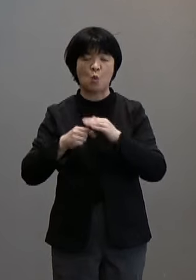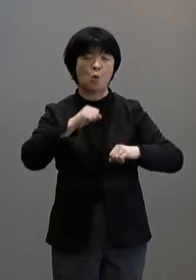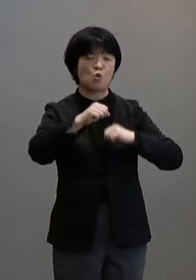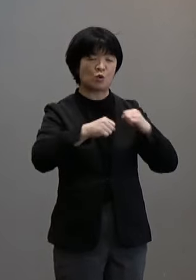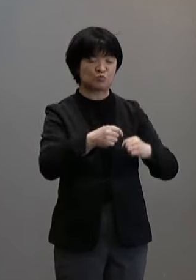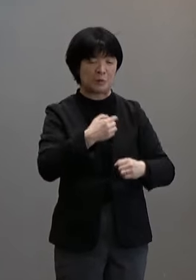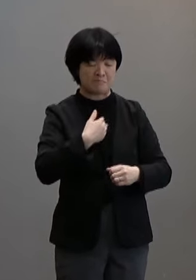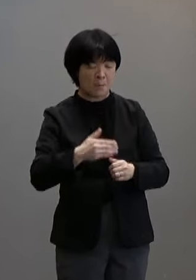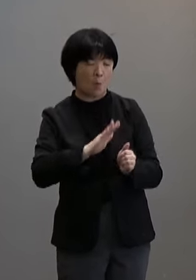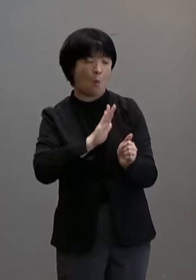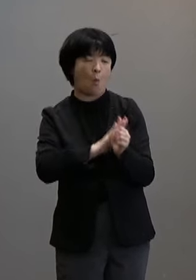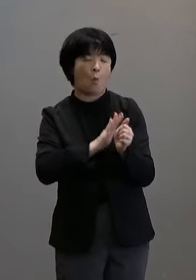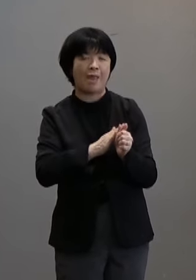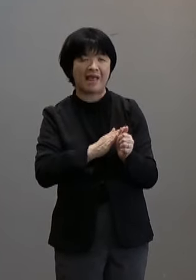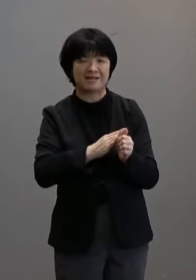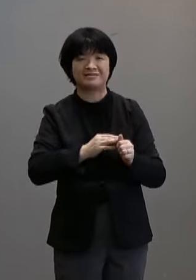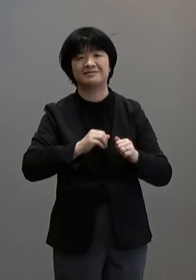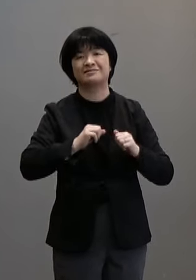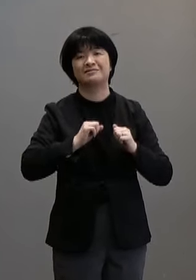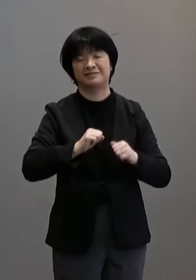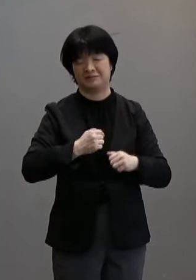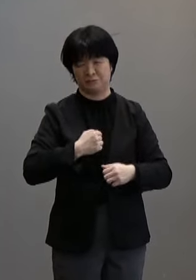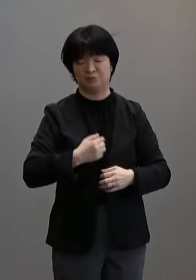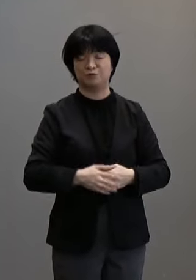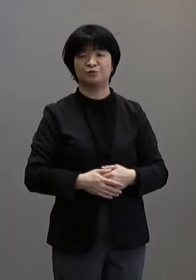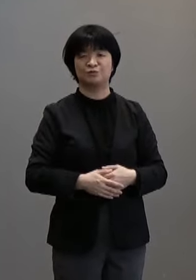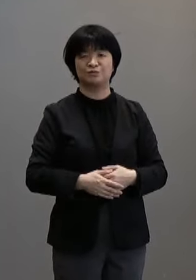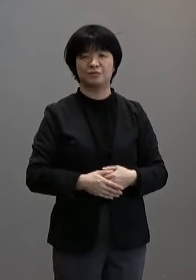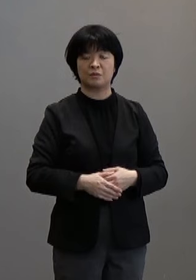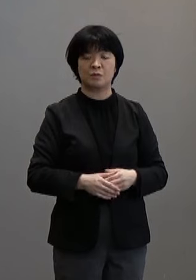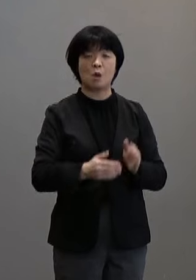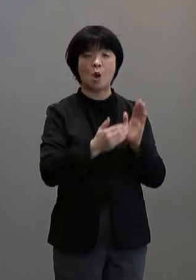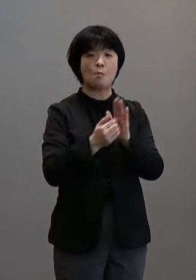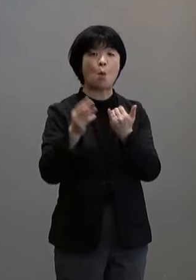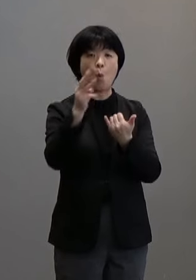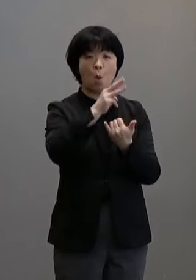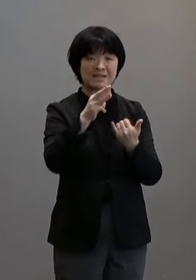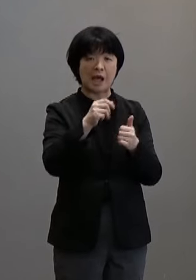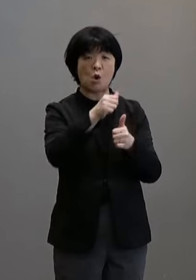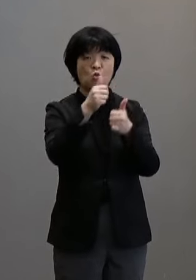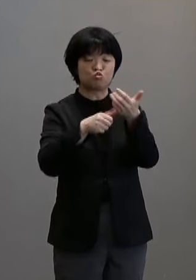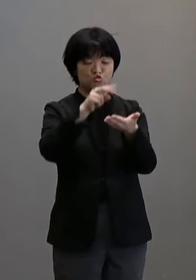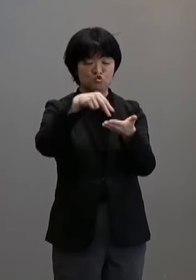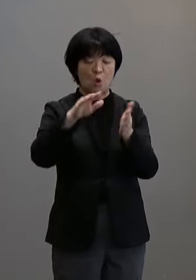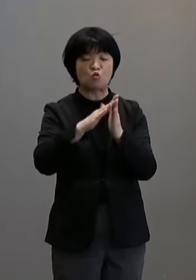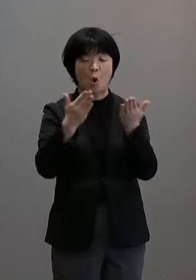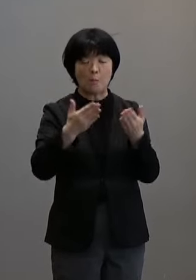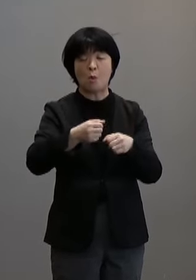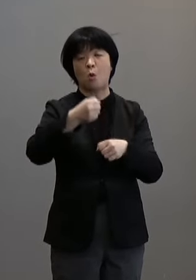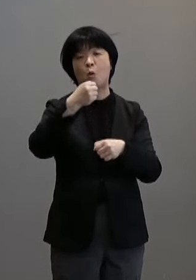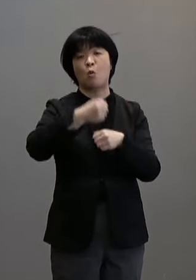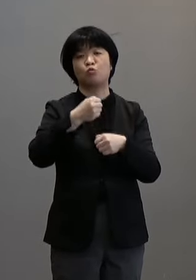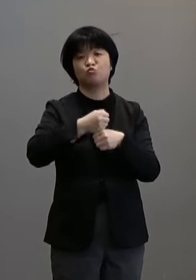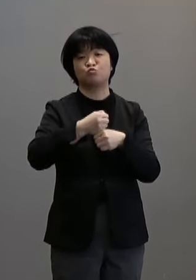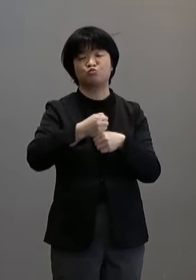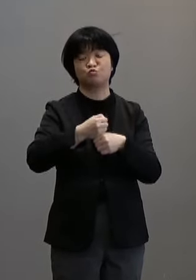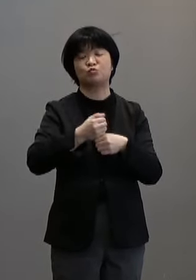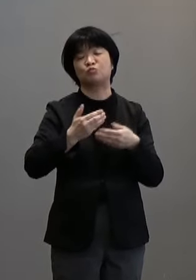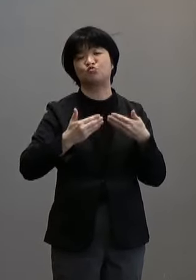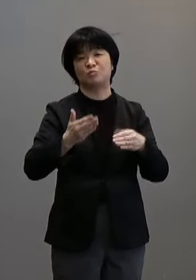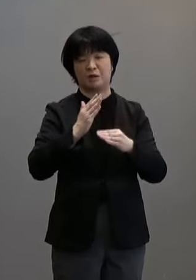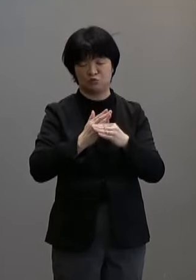みを応援していきたいなというふうに思います。あとは我々の防災の副読本とかも 制作していきますので、まあ、そうしたところでも事業